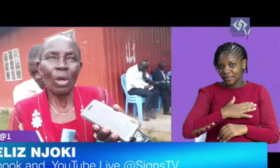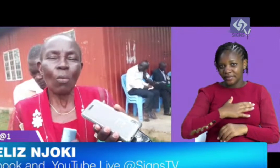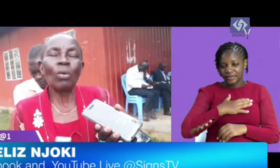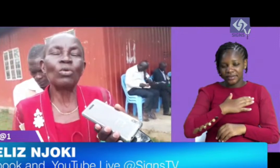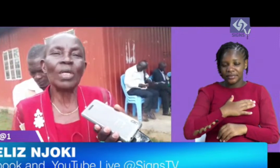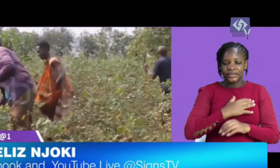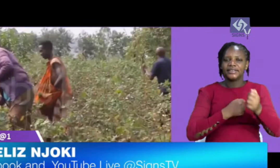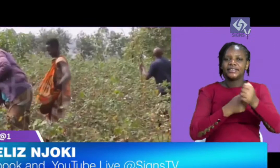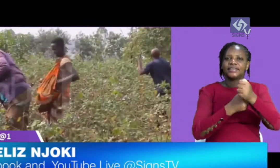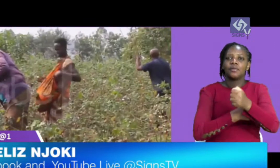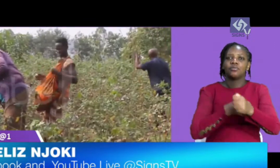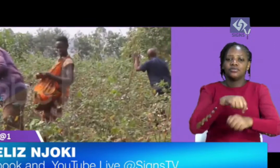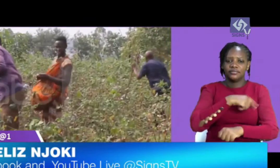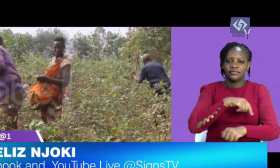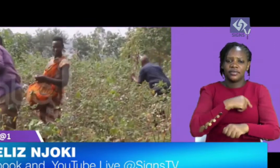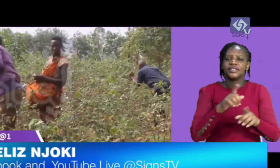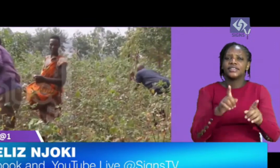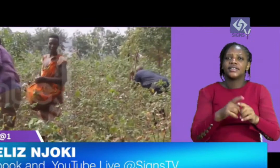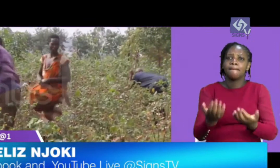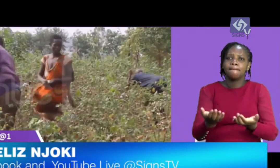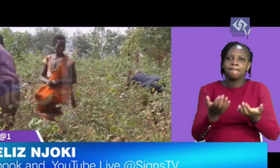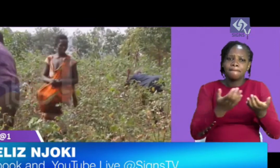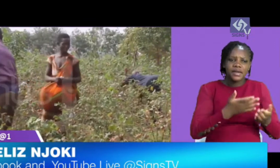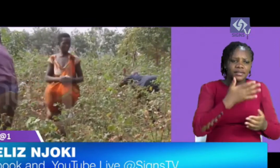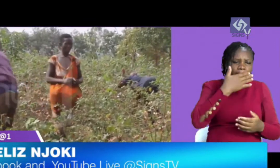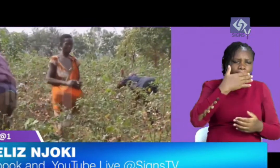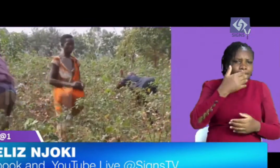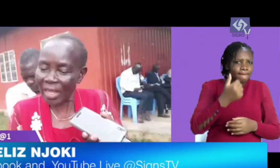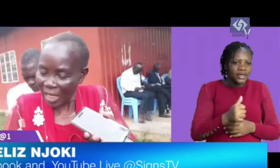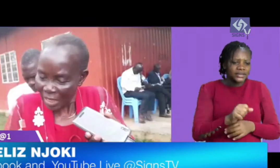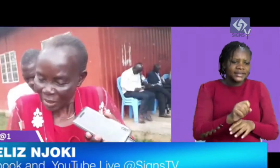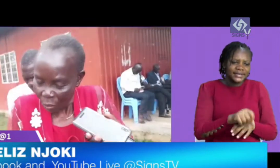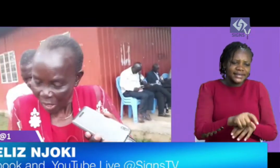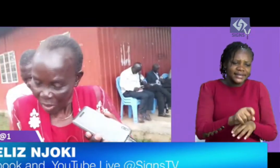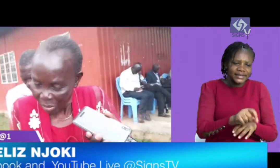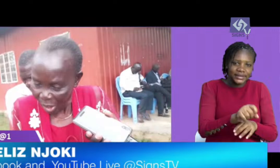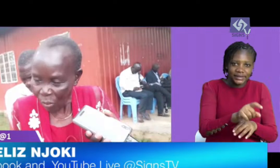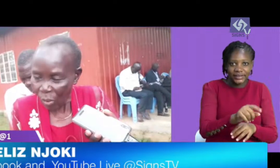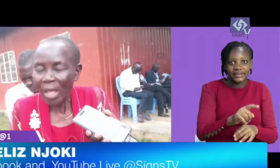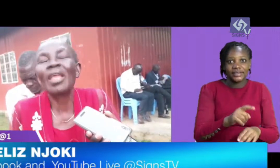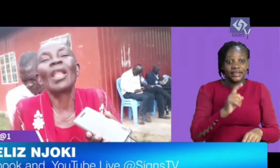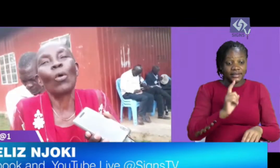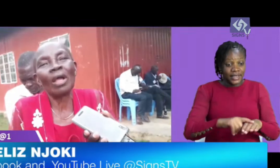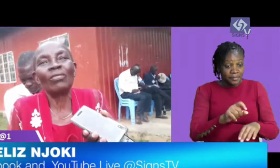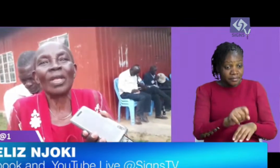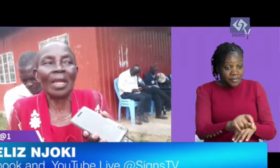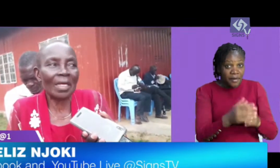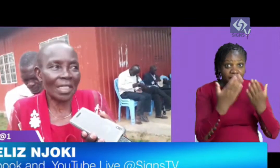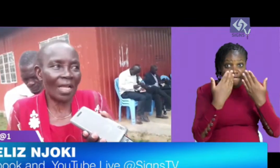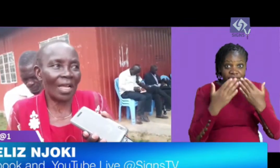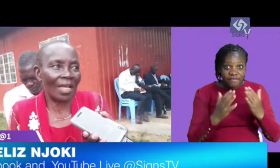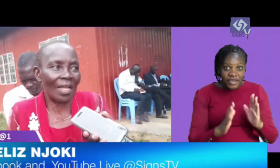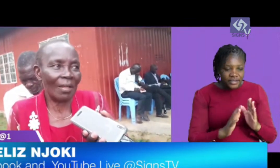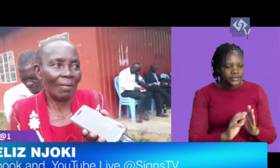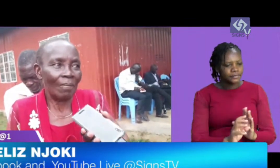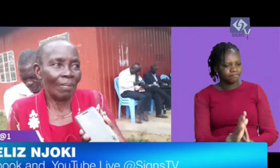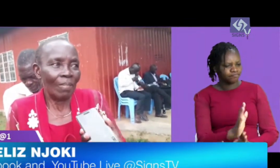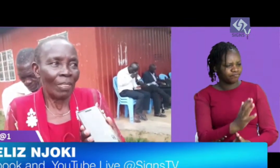nguvu kwa kutuletea mbegu hii mzuri yenye naona ikianza kuweka mbegu inaweka vile